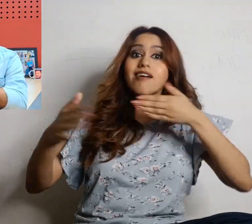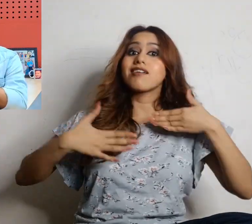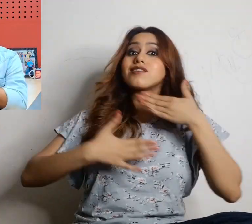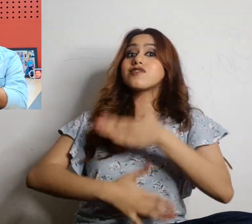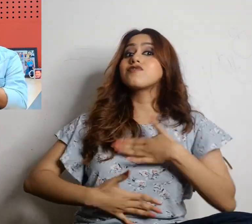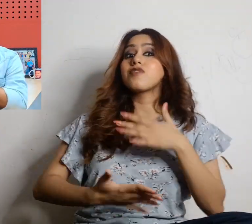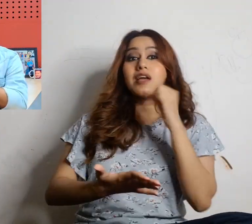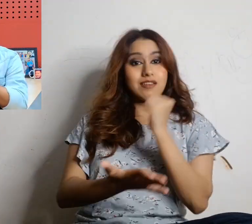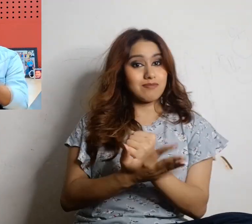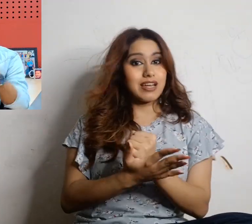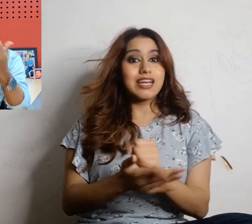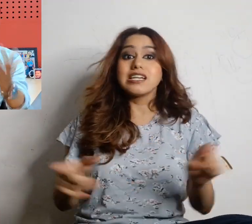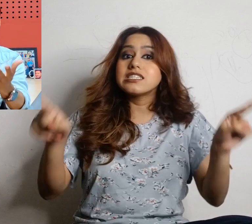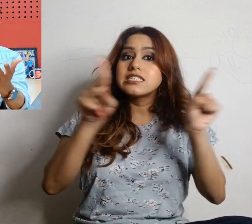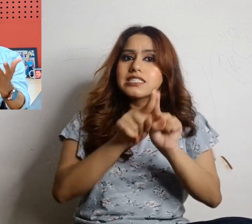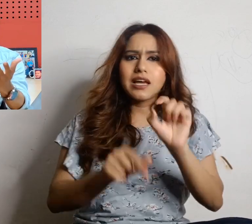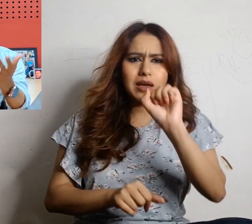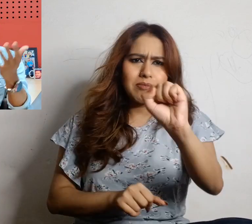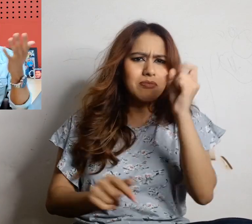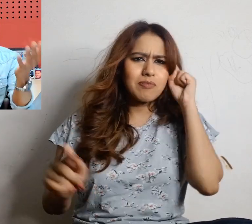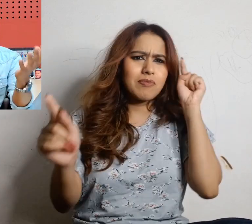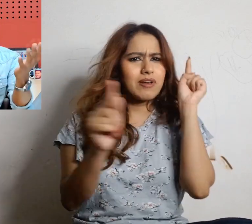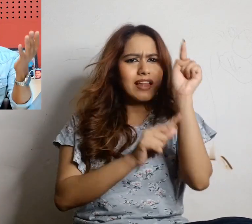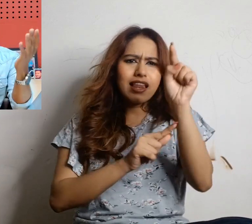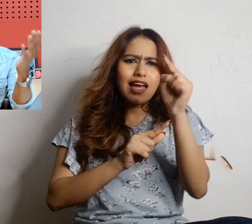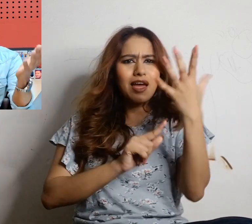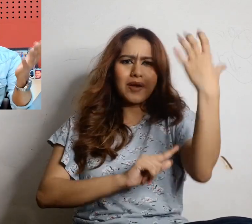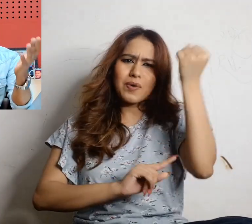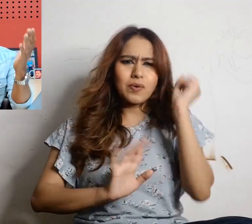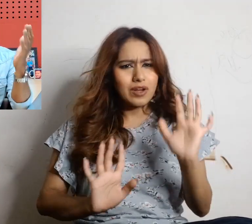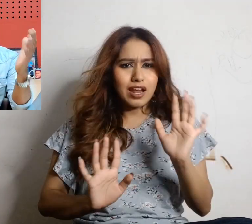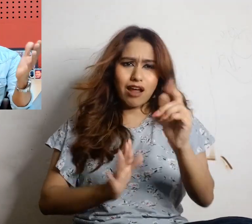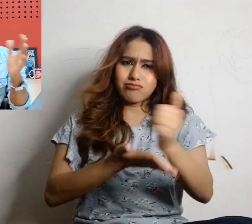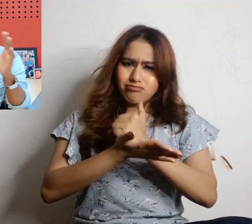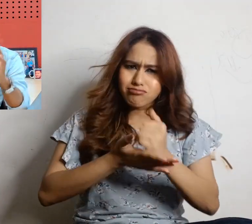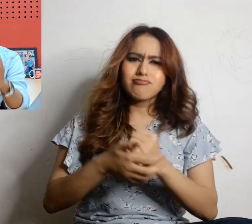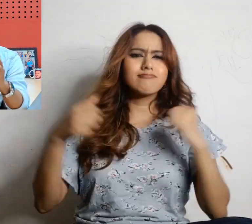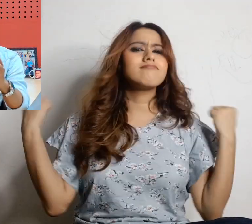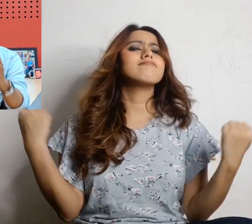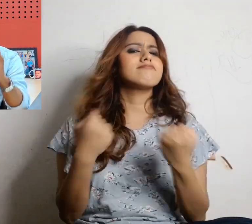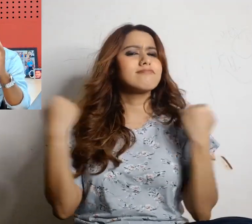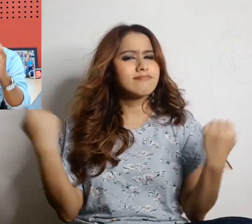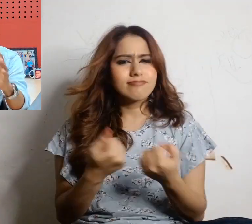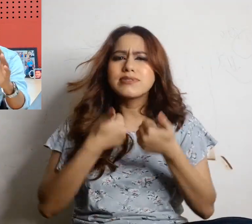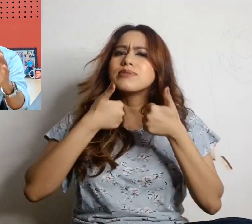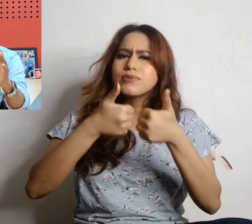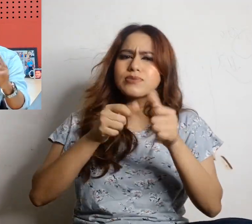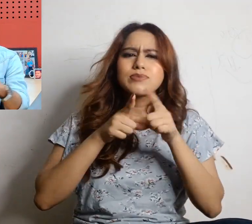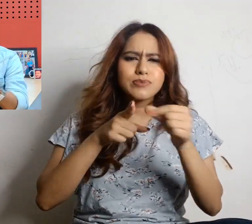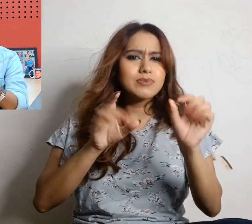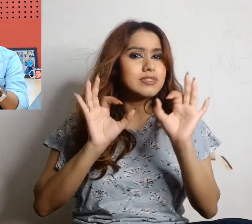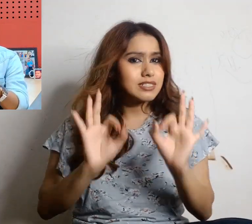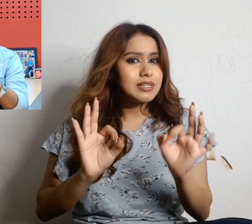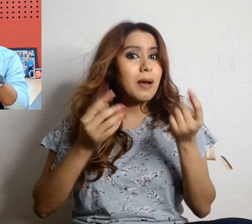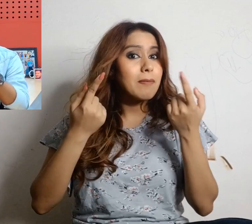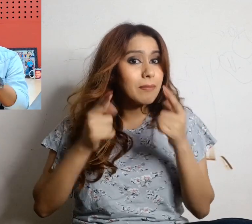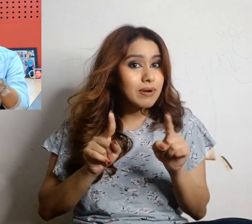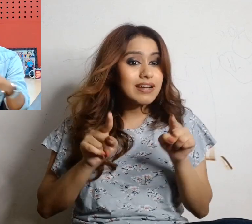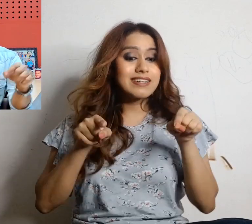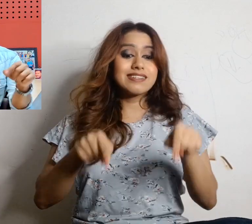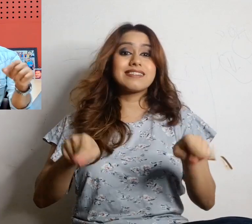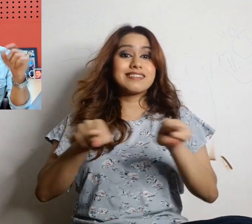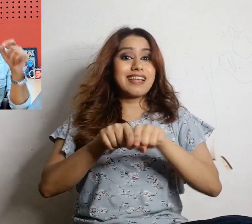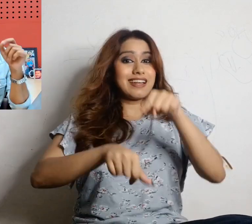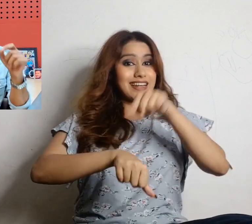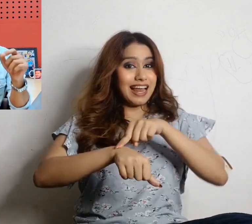है। आपकी भी जिंदगी में कोई गोल होगा, आप उसे अचीव करना चाहते हैं, मेहनत कर रहे हैं, बहुत बढ़िया अच्छा काम कर रहे हैं, लेकिन